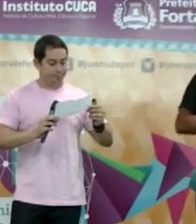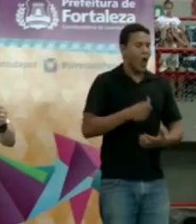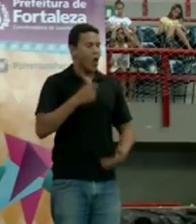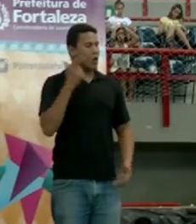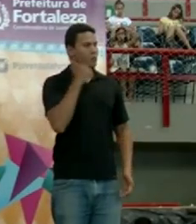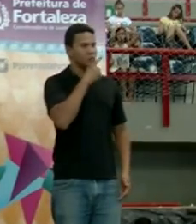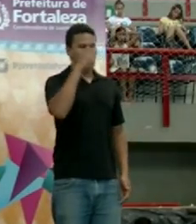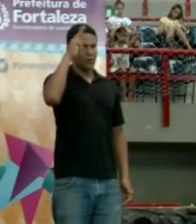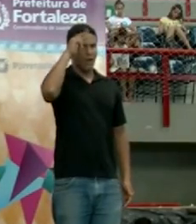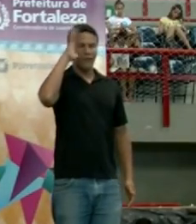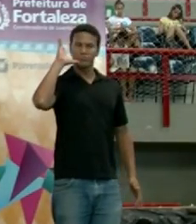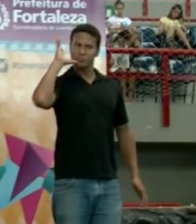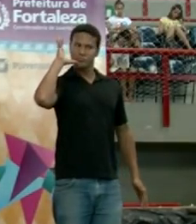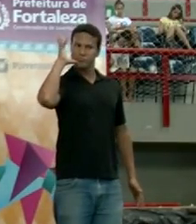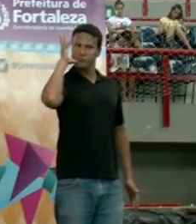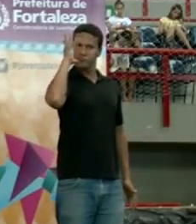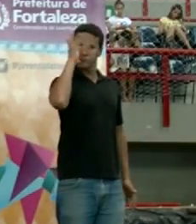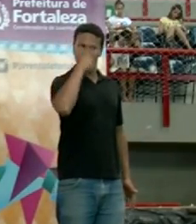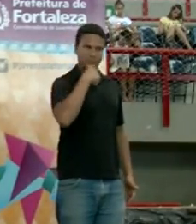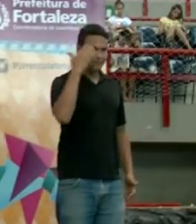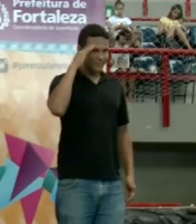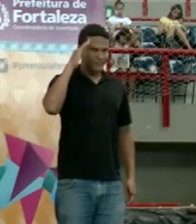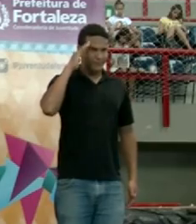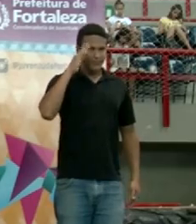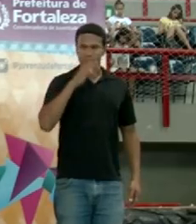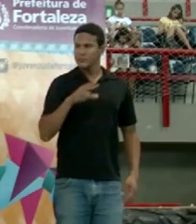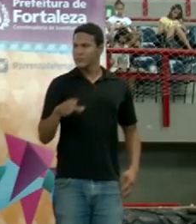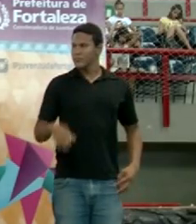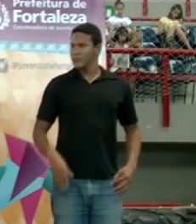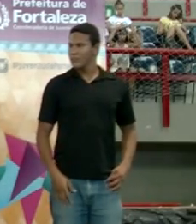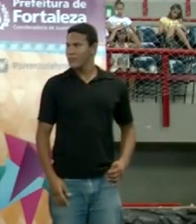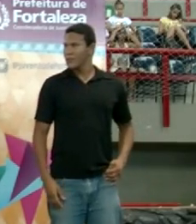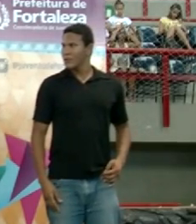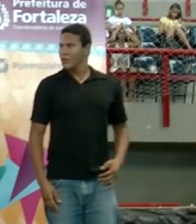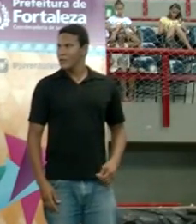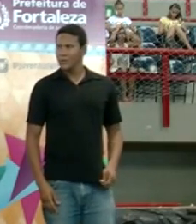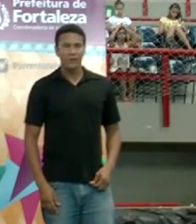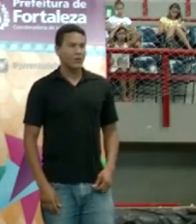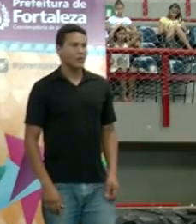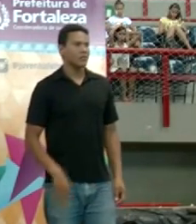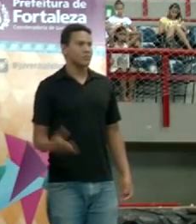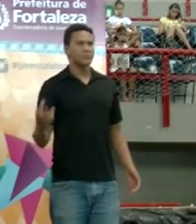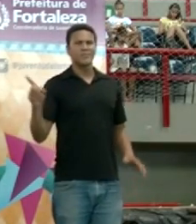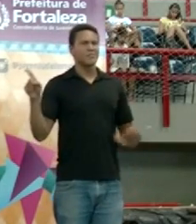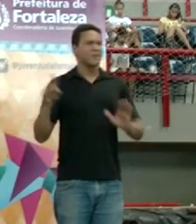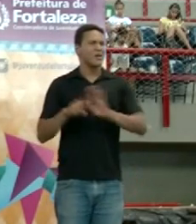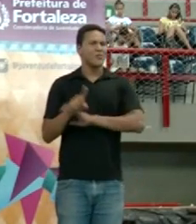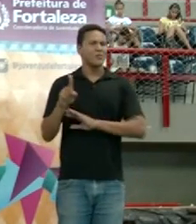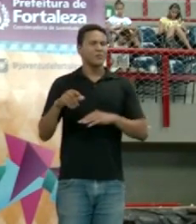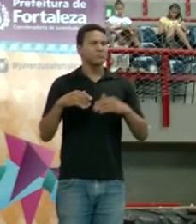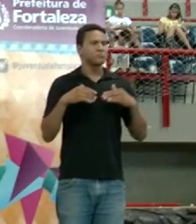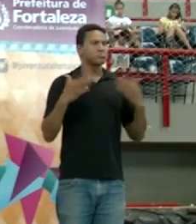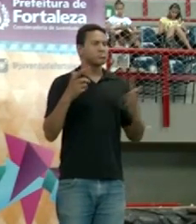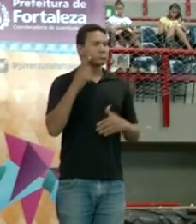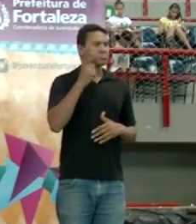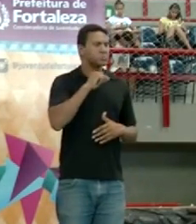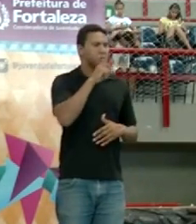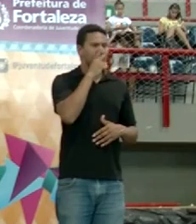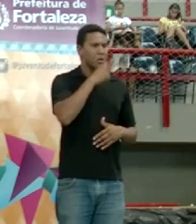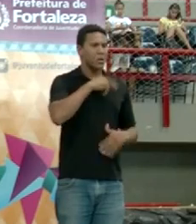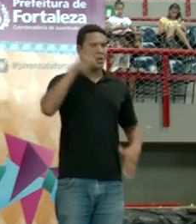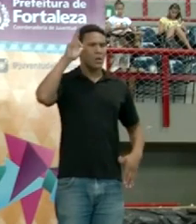certo? Me perguntaram aqui quem podia se tornar um cavaleiro. Quem pode se tornar um cavaleiro é quem o suzerano